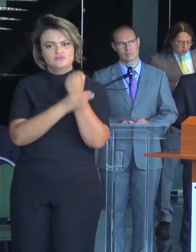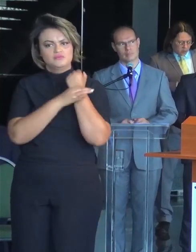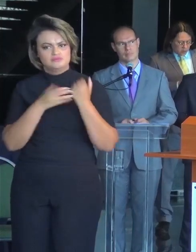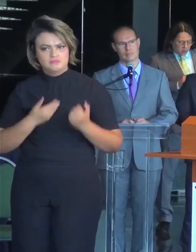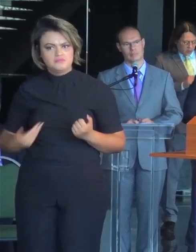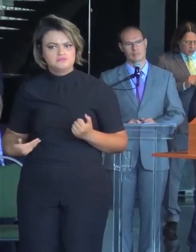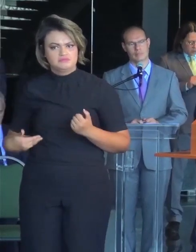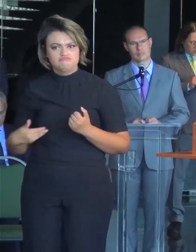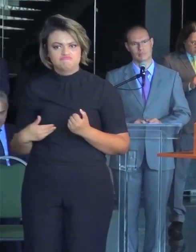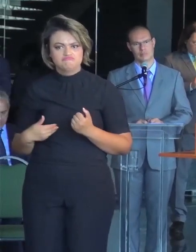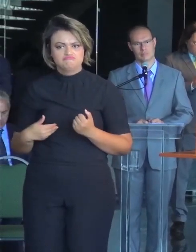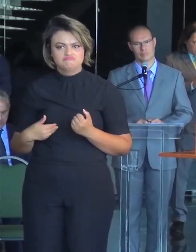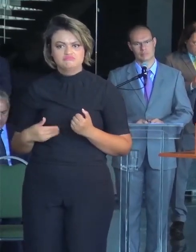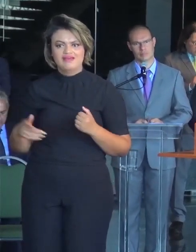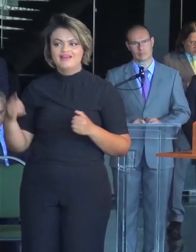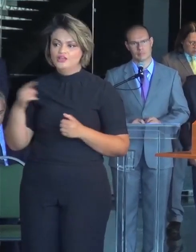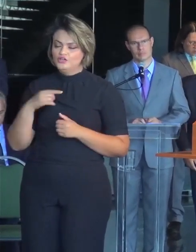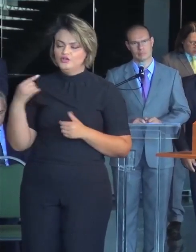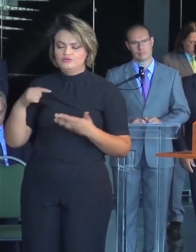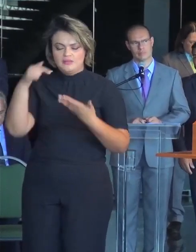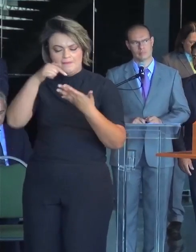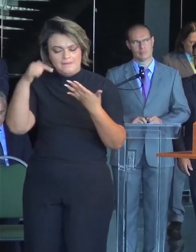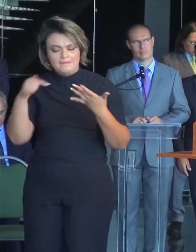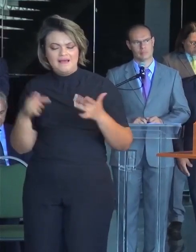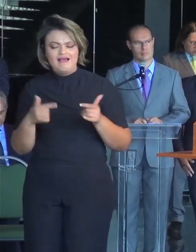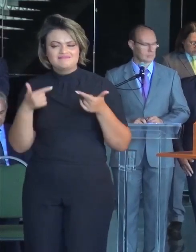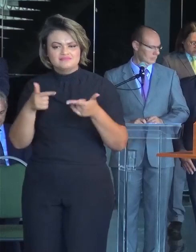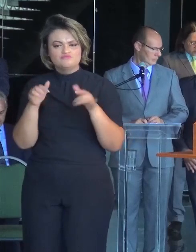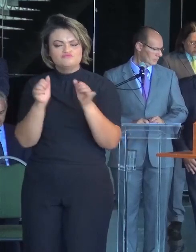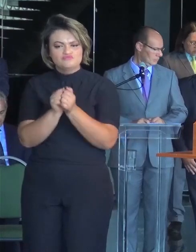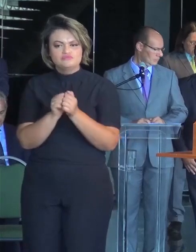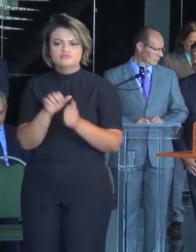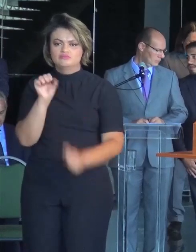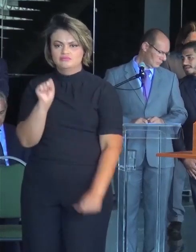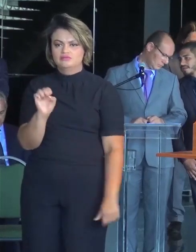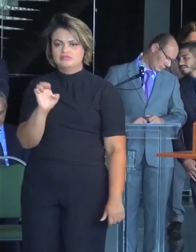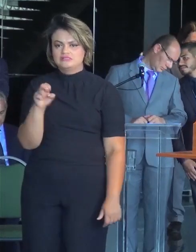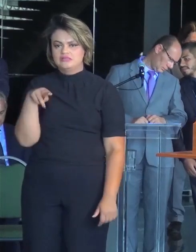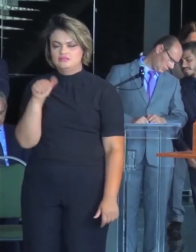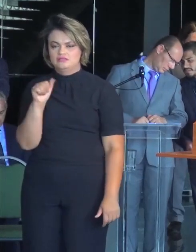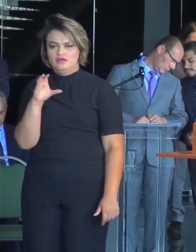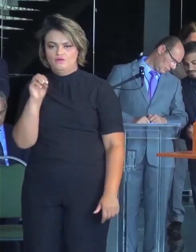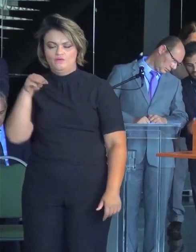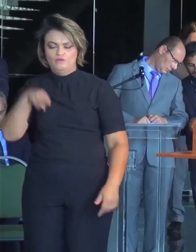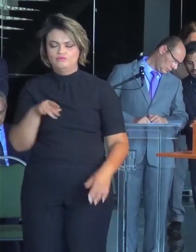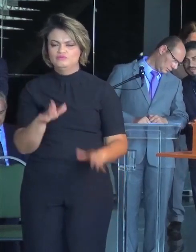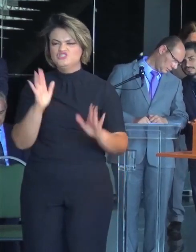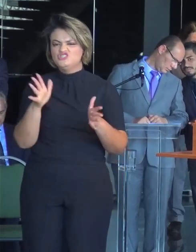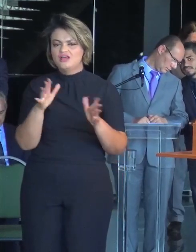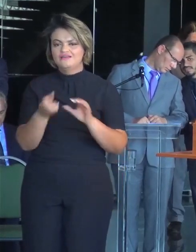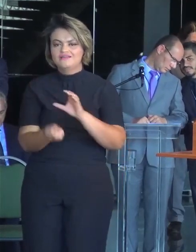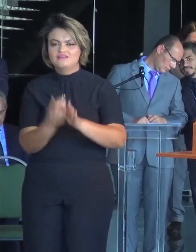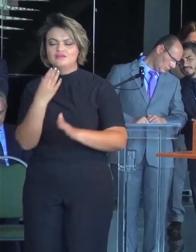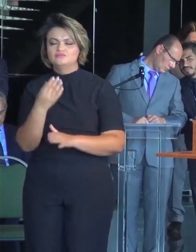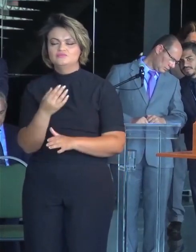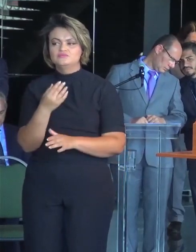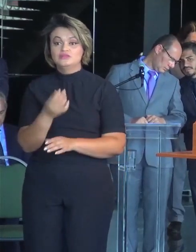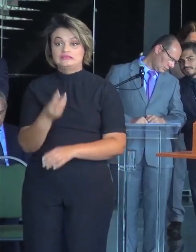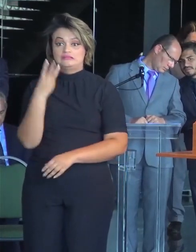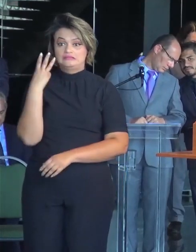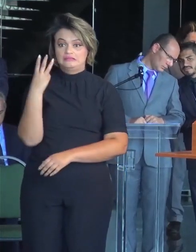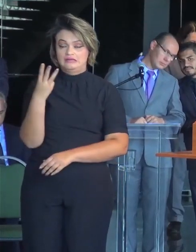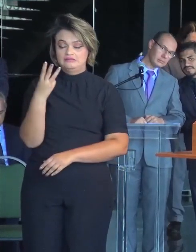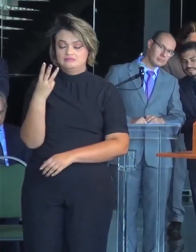Pública, mantendo uma série de ações conjuntas com a Senacom. Já lançamos juntos 3 edições